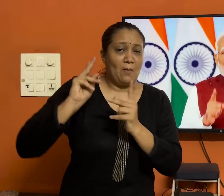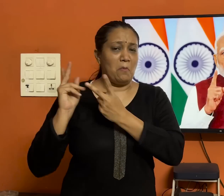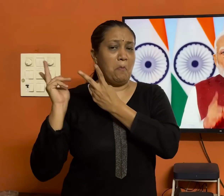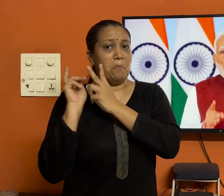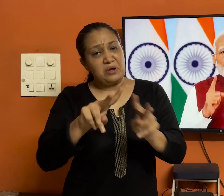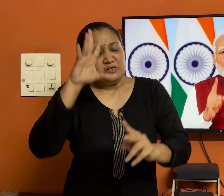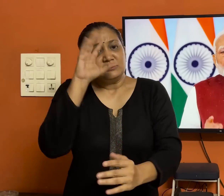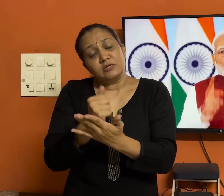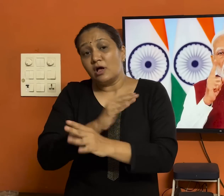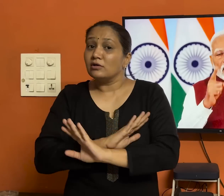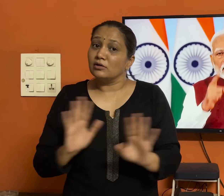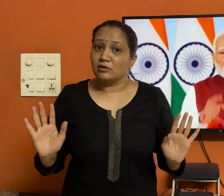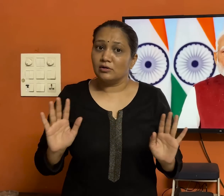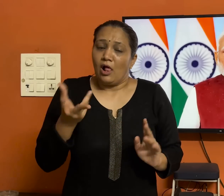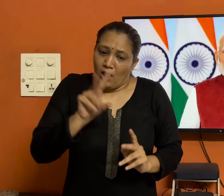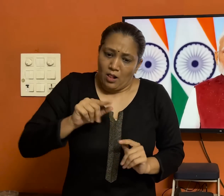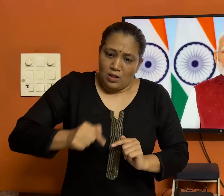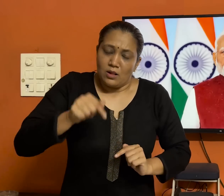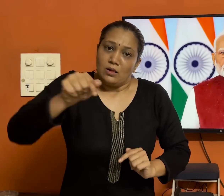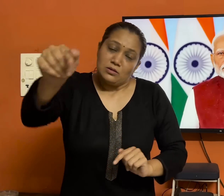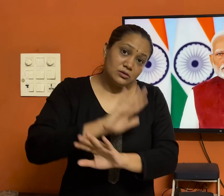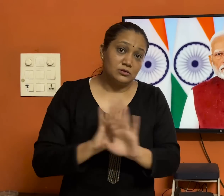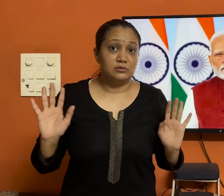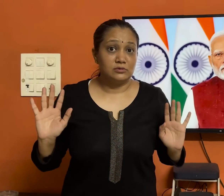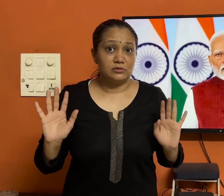लगातार निर्णायक कदम उठाते रहेंगे।